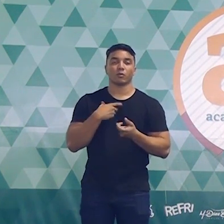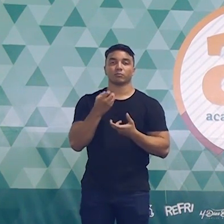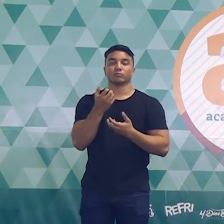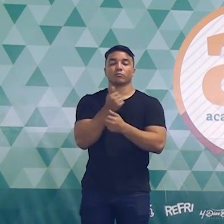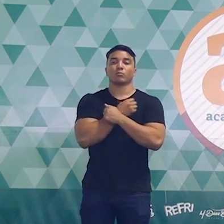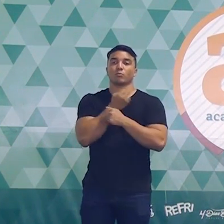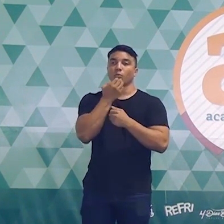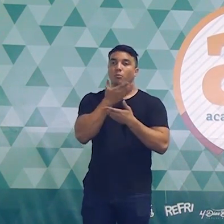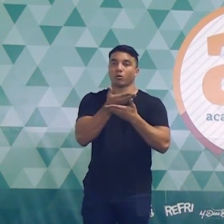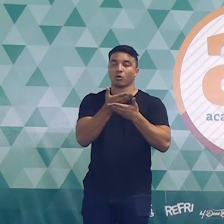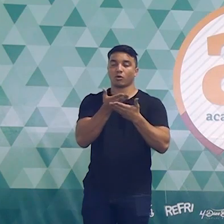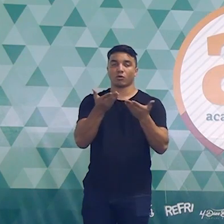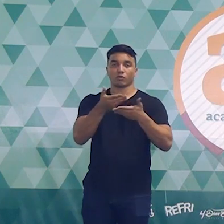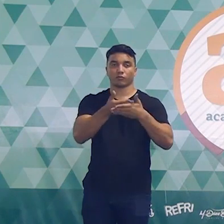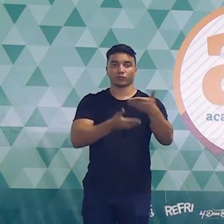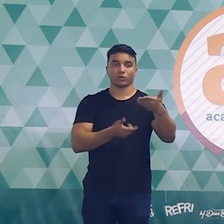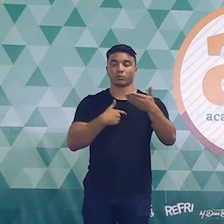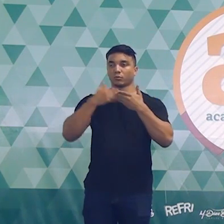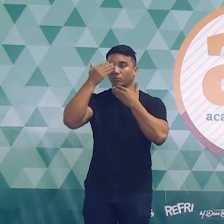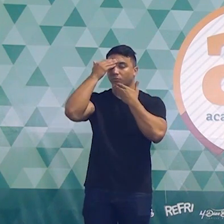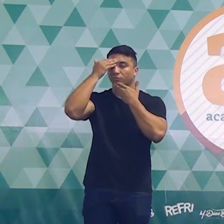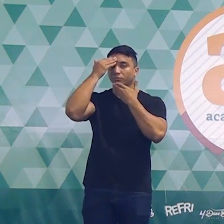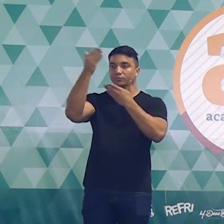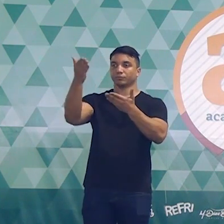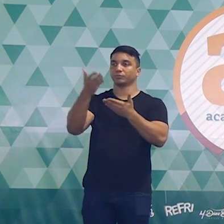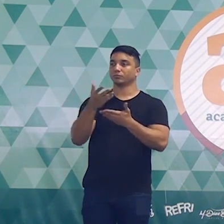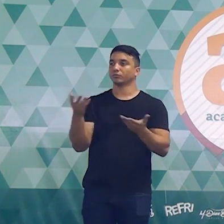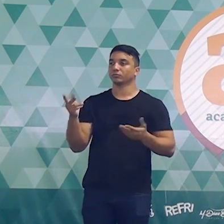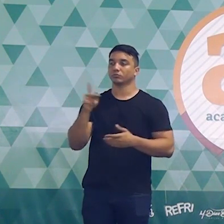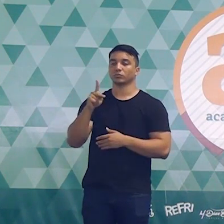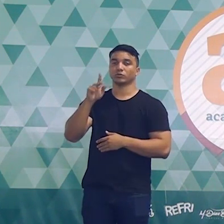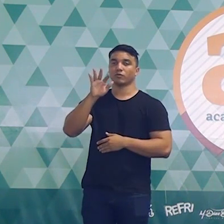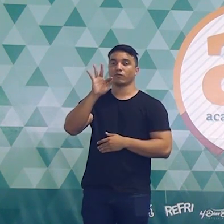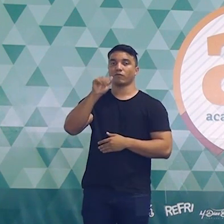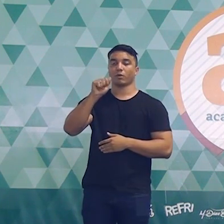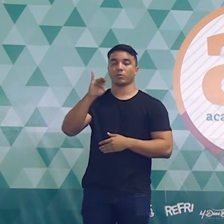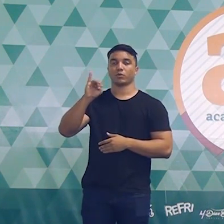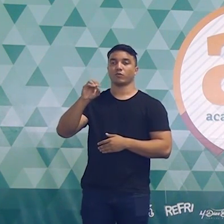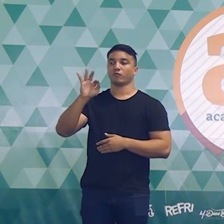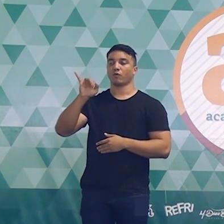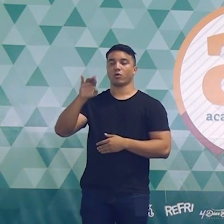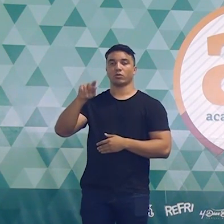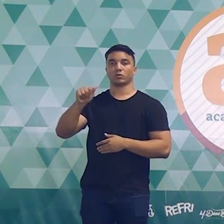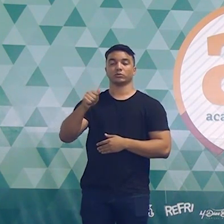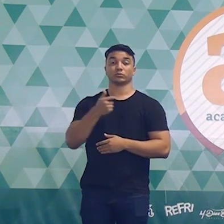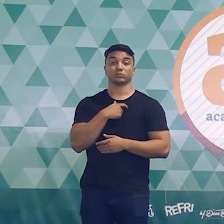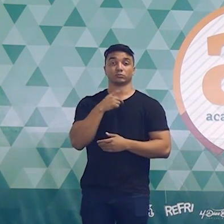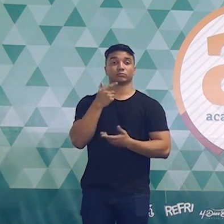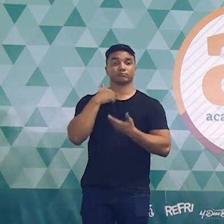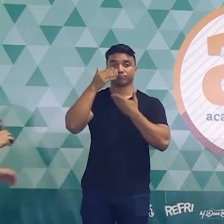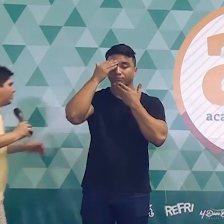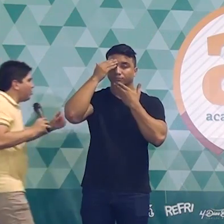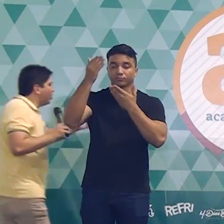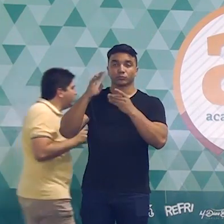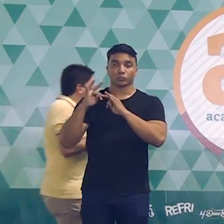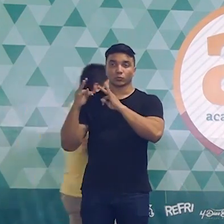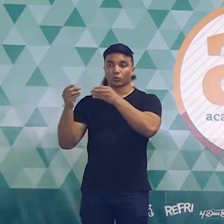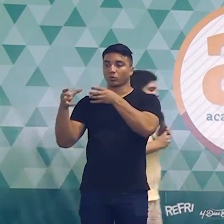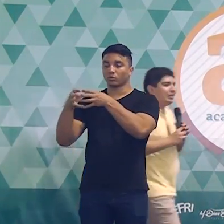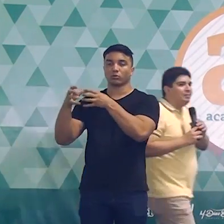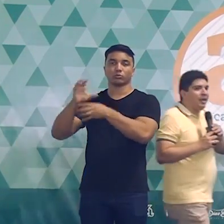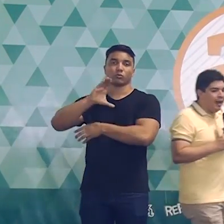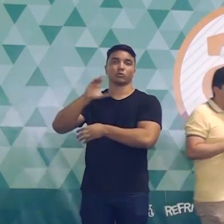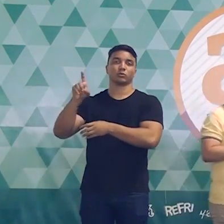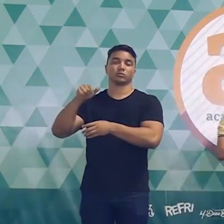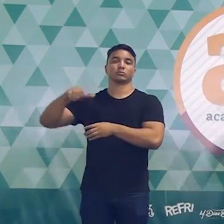desejar o meu boa prova, agradecer na pessoa do professor Fábio Frota, extensivo esse agradecimento a toda a coordenação